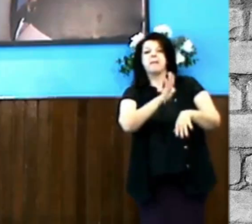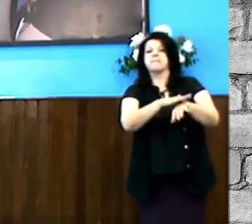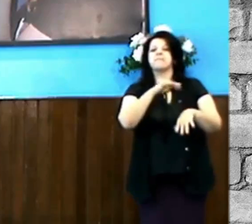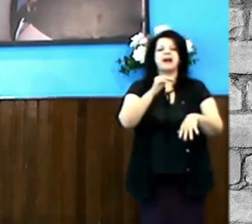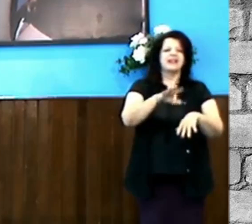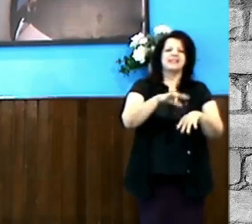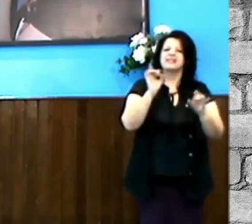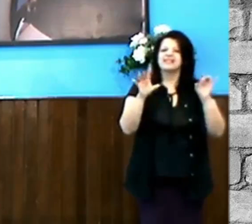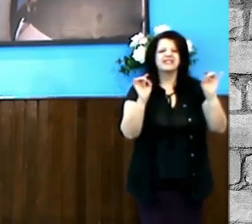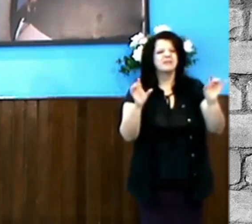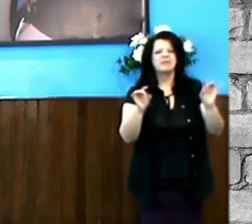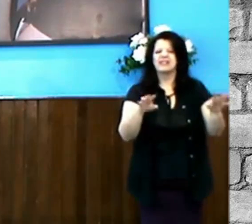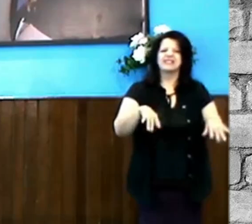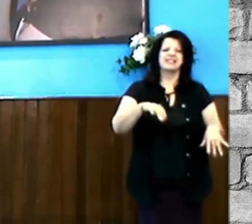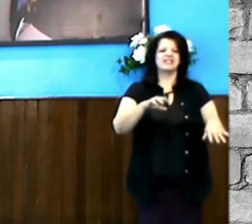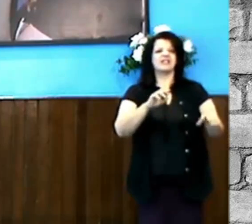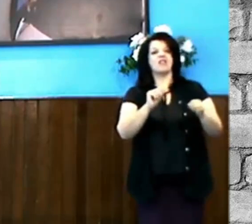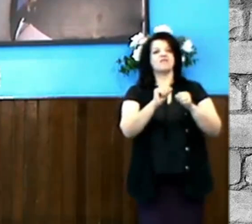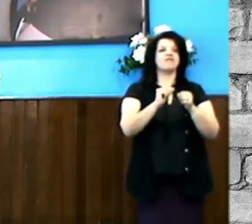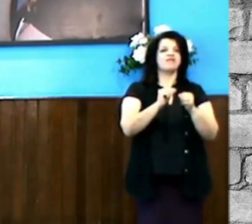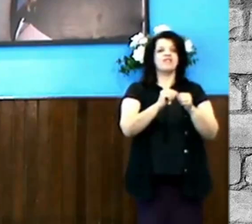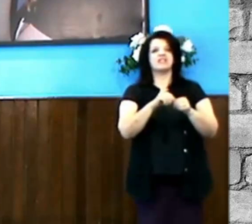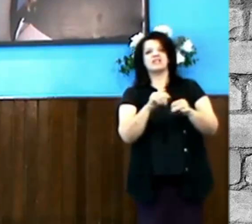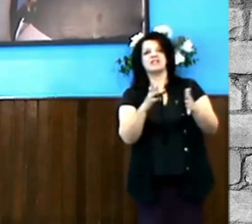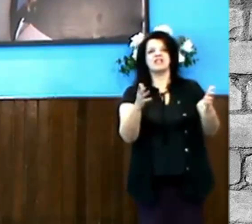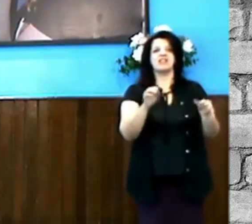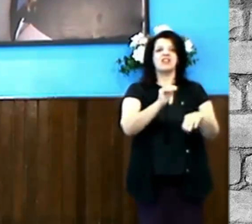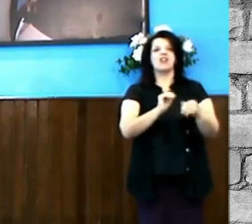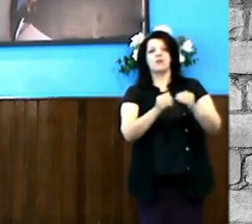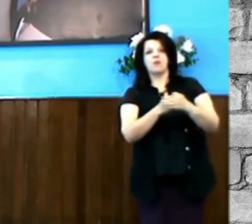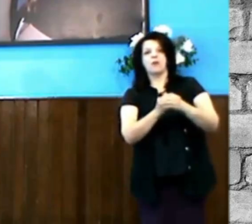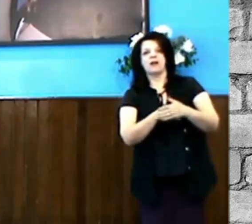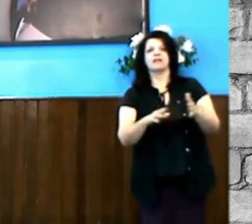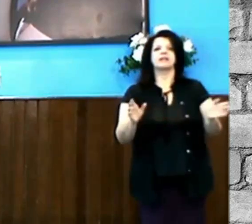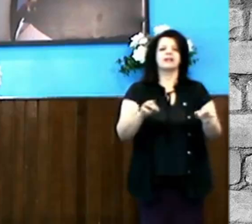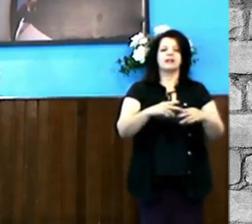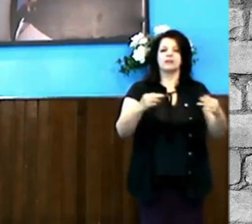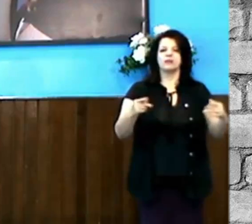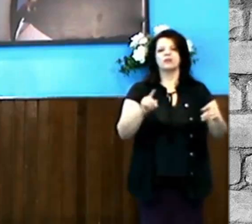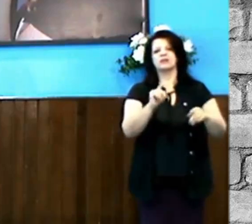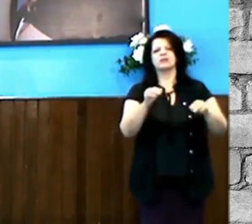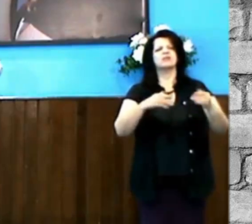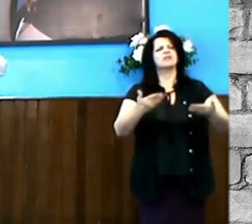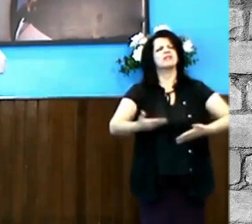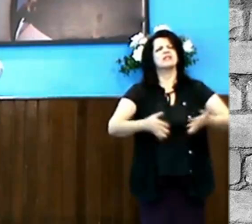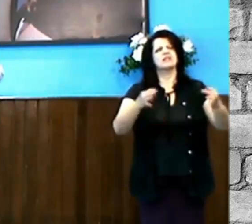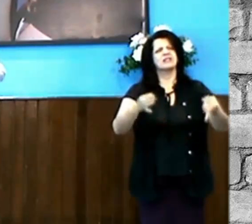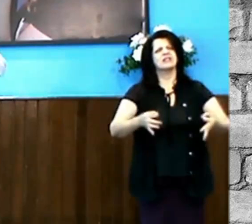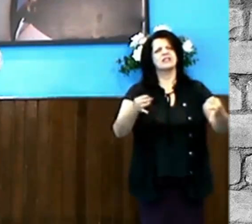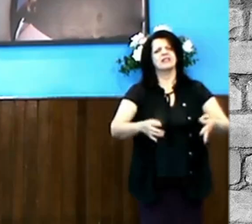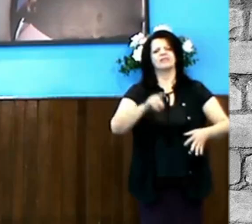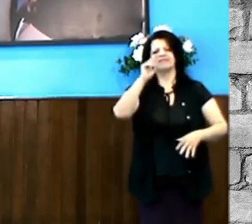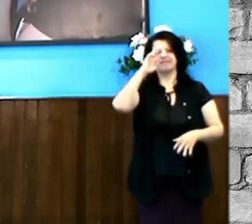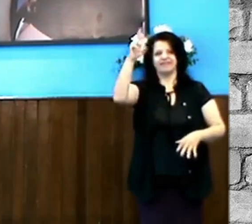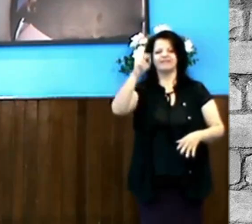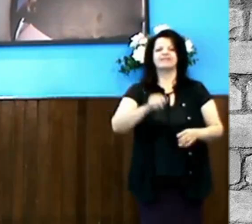obra de Deus em si mesmo. E esse é um risco que nós corremos também. Um terceiro risco são as filosofias,